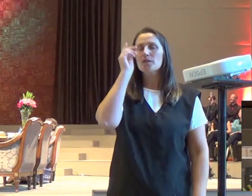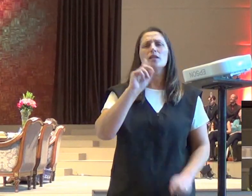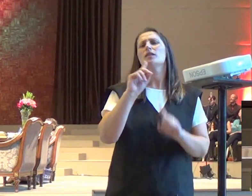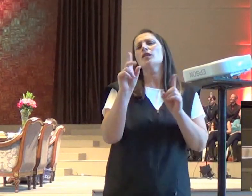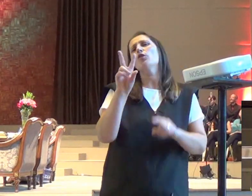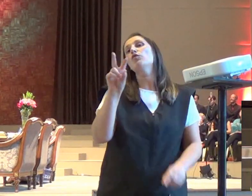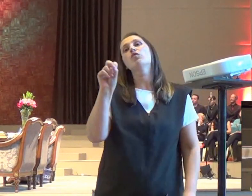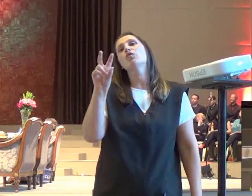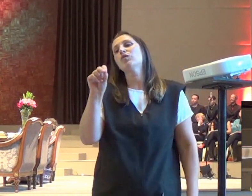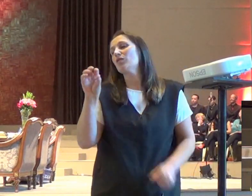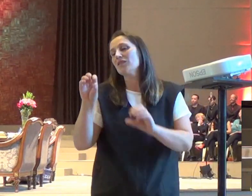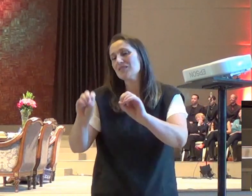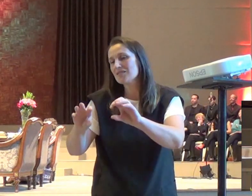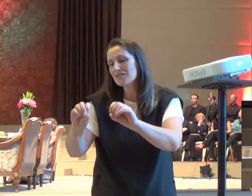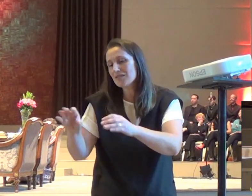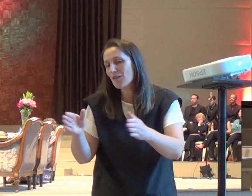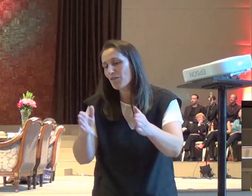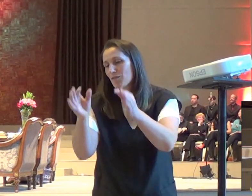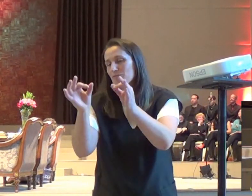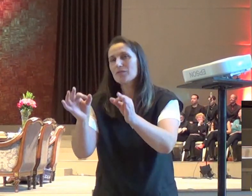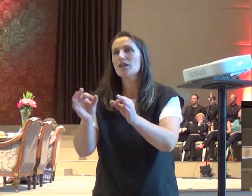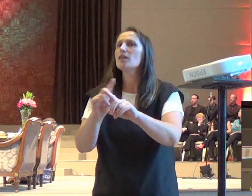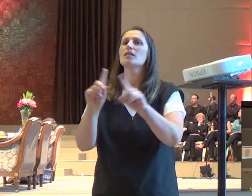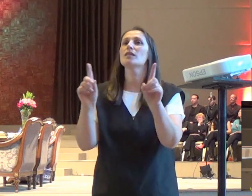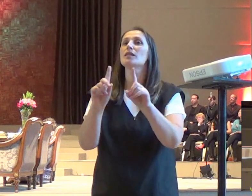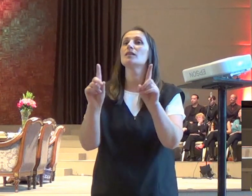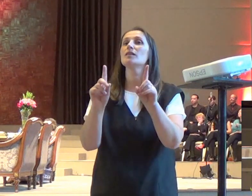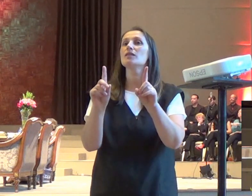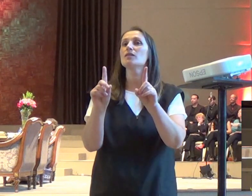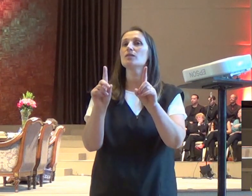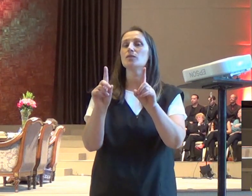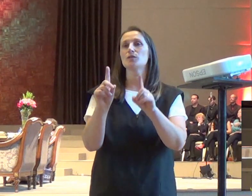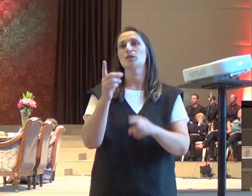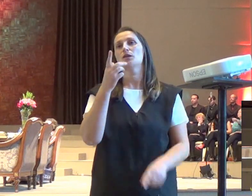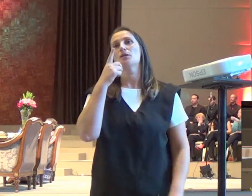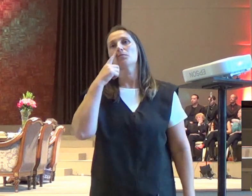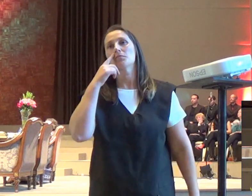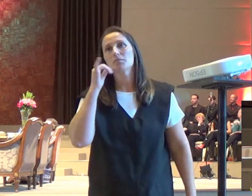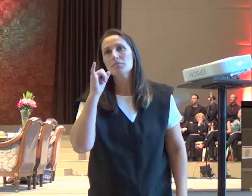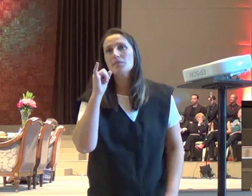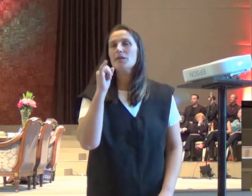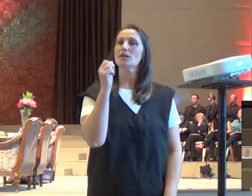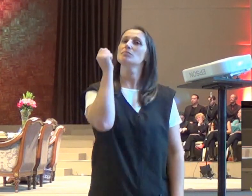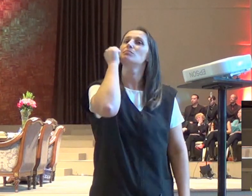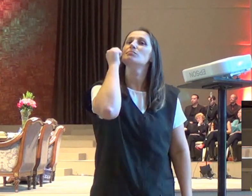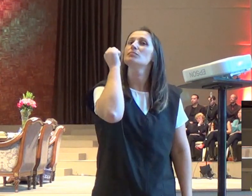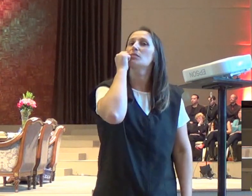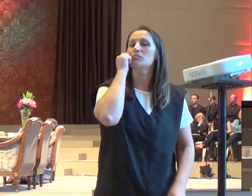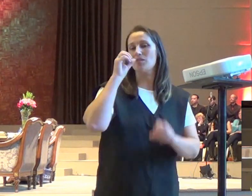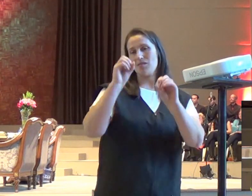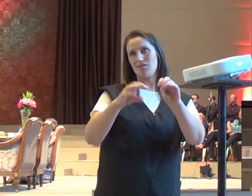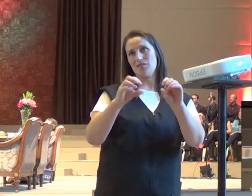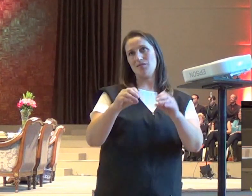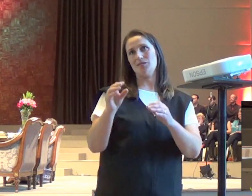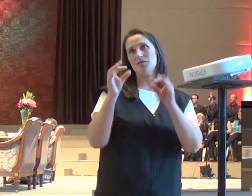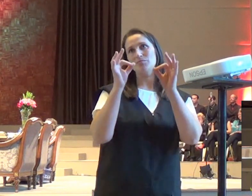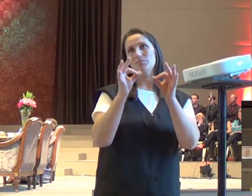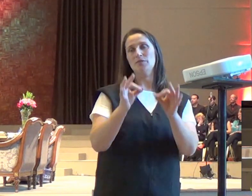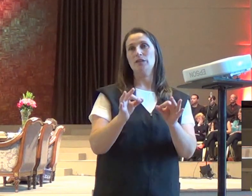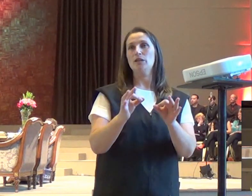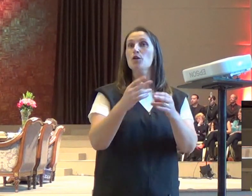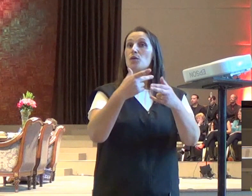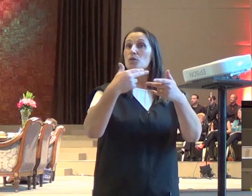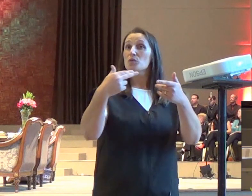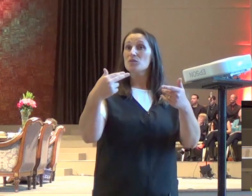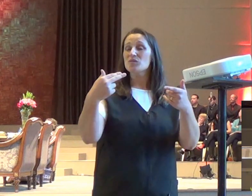o avô-vô que vai ensinar a viver. Quem vai ensinar a viver? É o papai, a mamãe. E uma das coisas